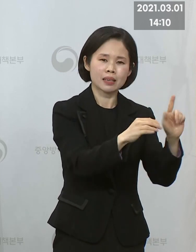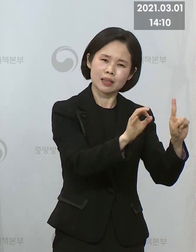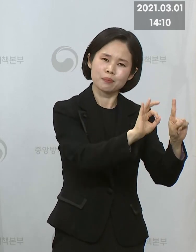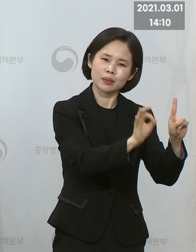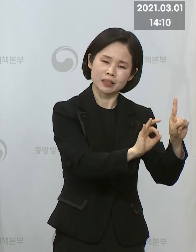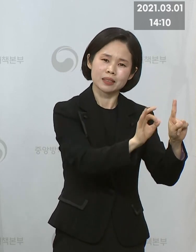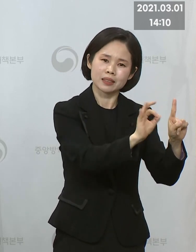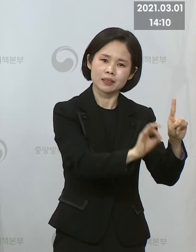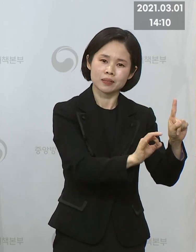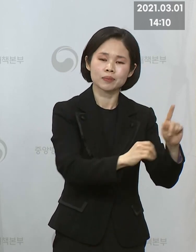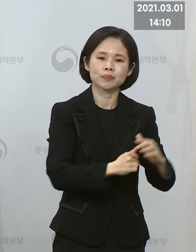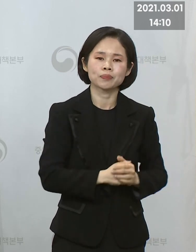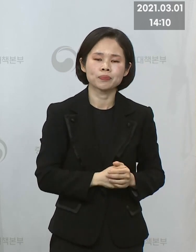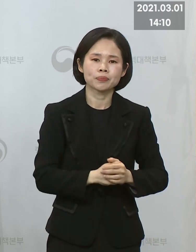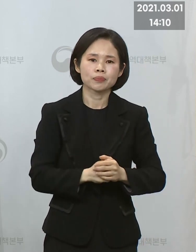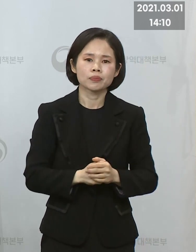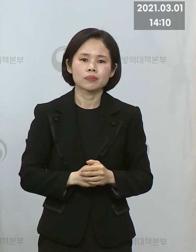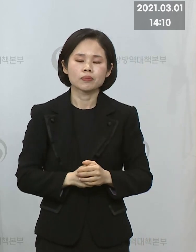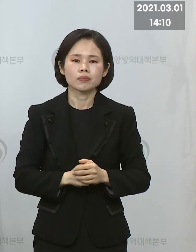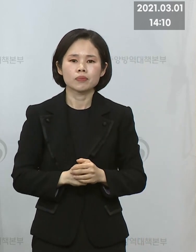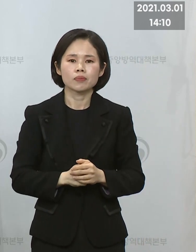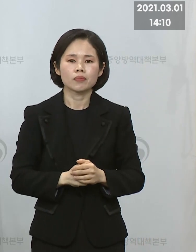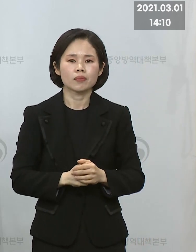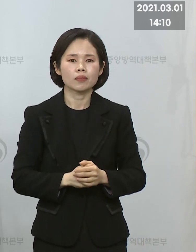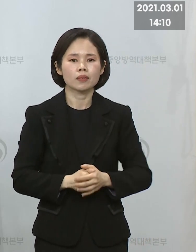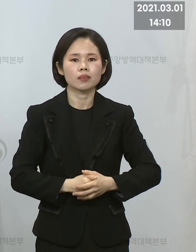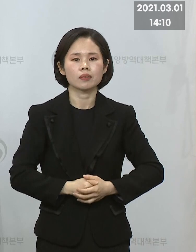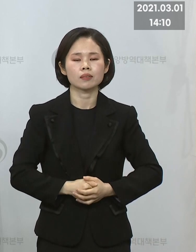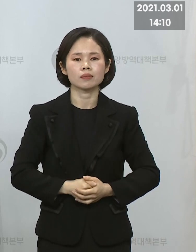1%의 접종률을 보여주고 있습니다.